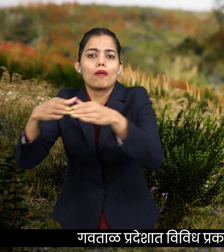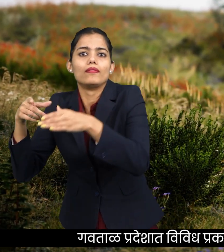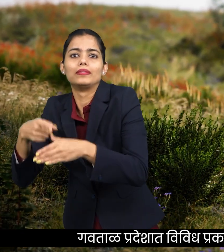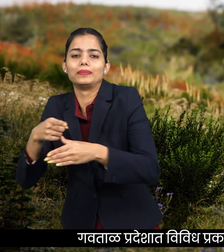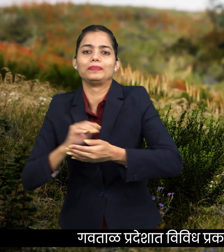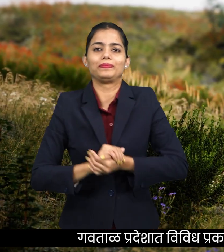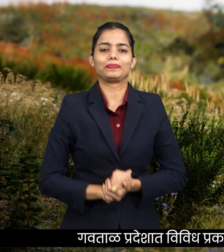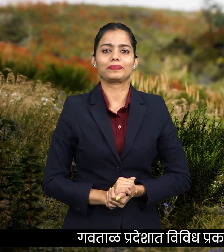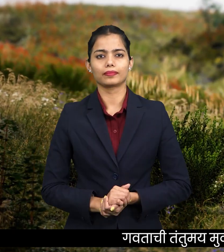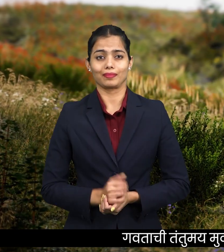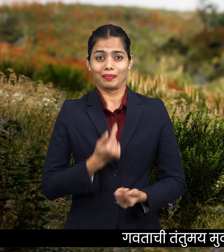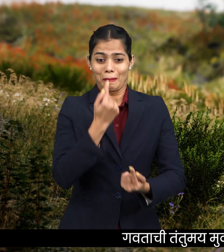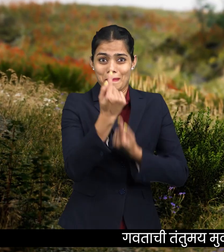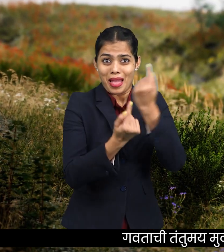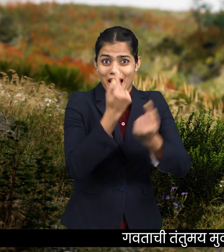आढळतात.